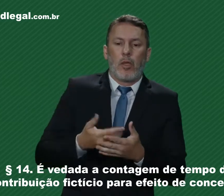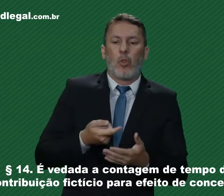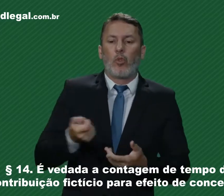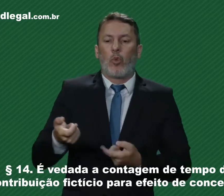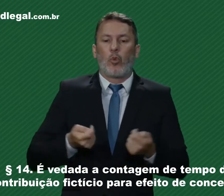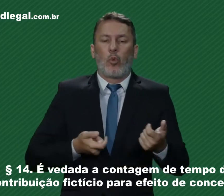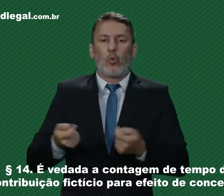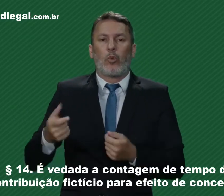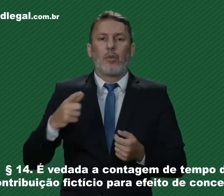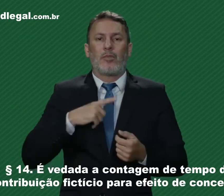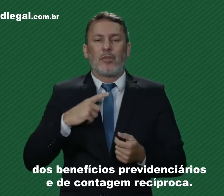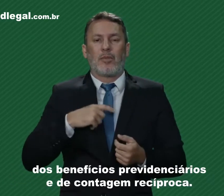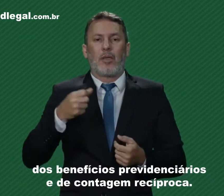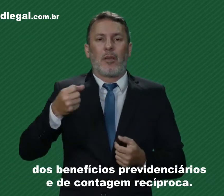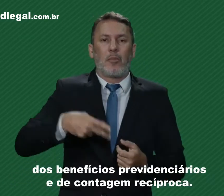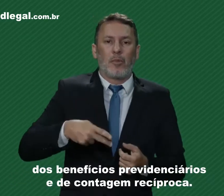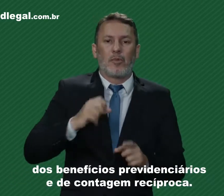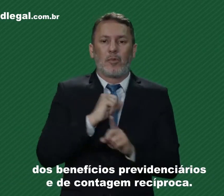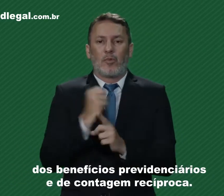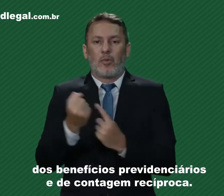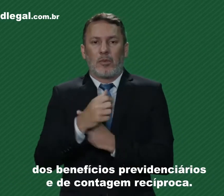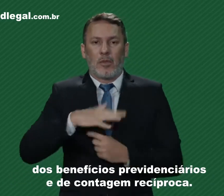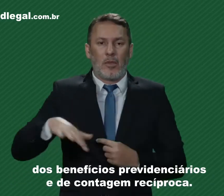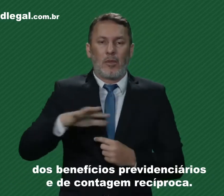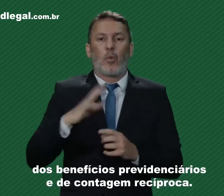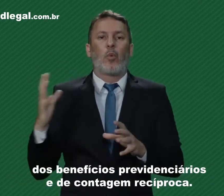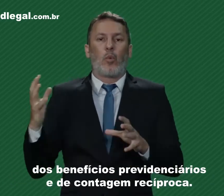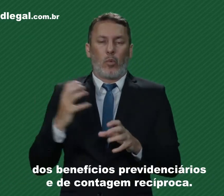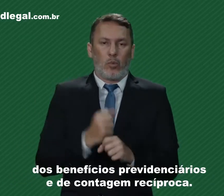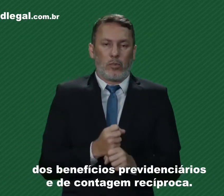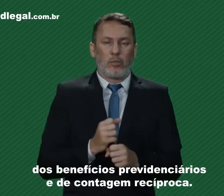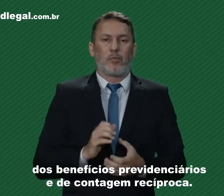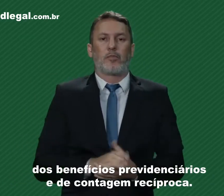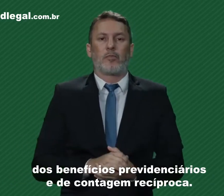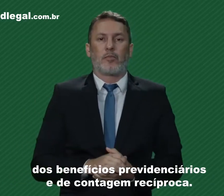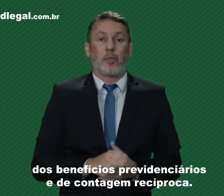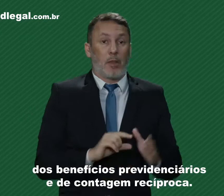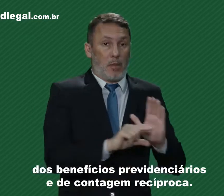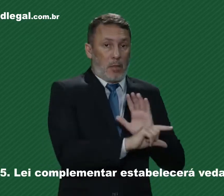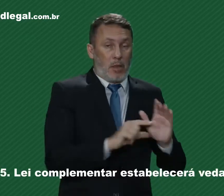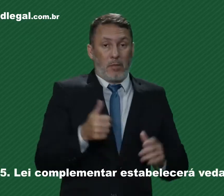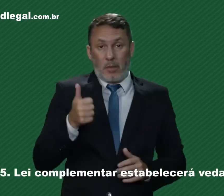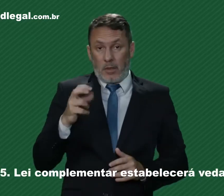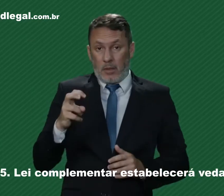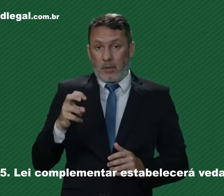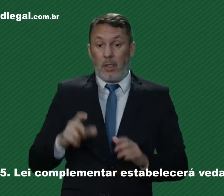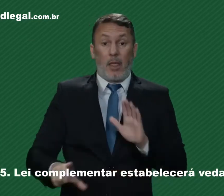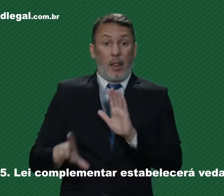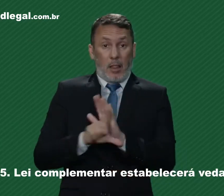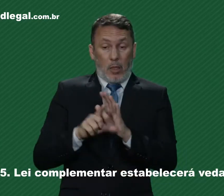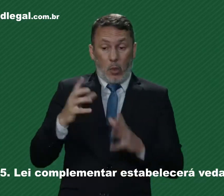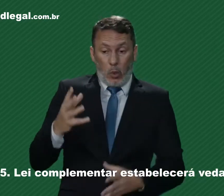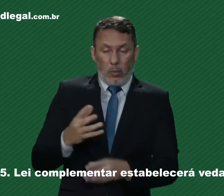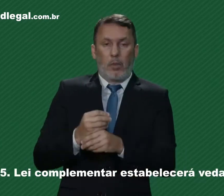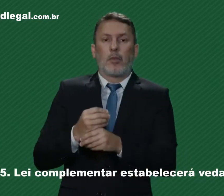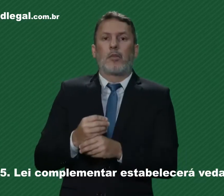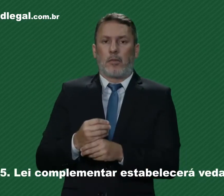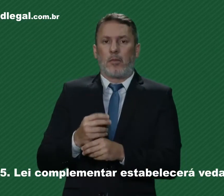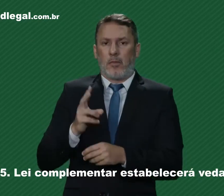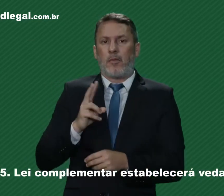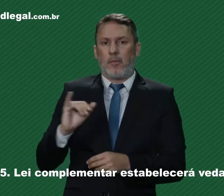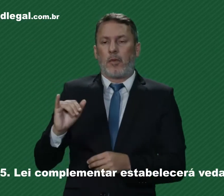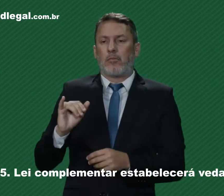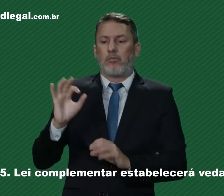fictício para efeito de concessão dos benefícios previdenciários e de contagem recíproca. Parágrafo 15. Lei